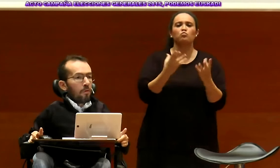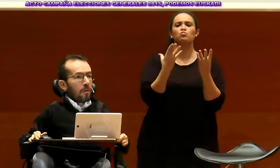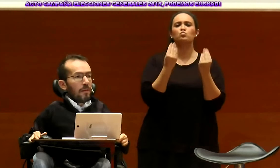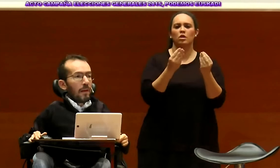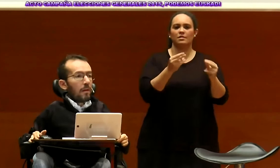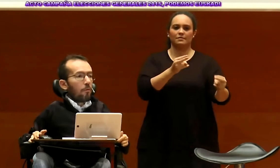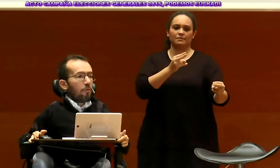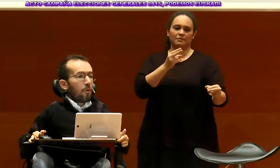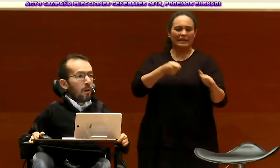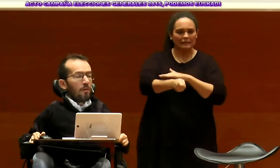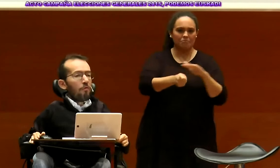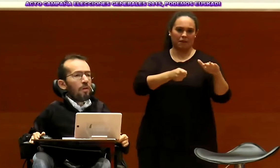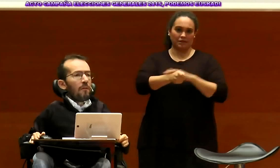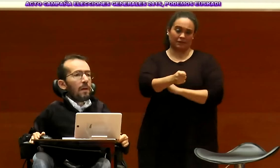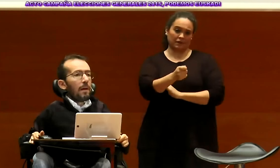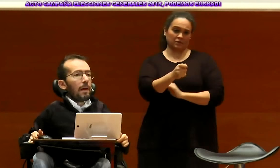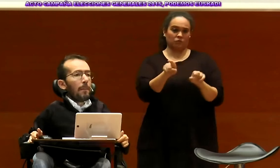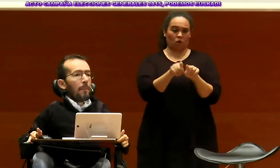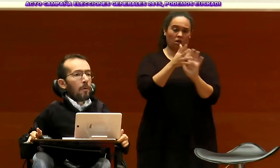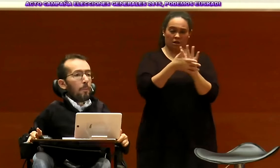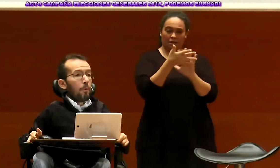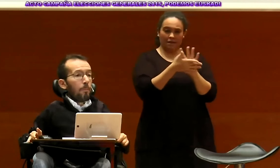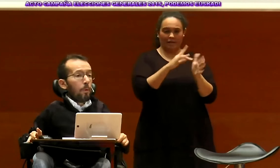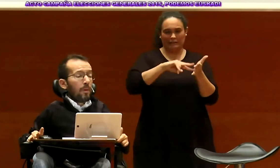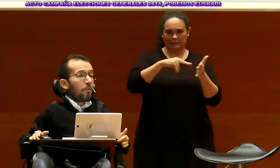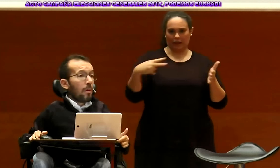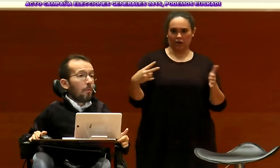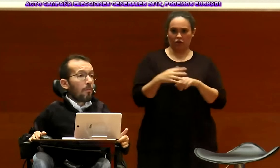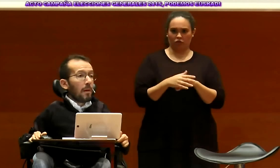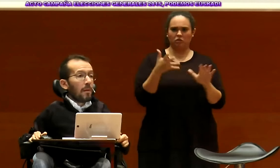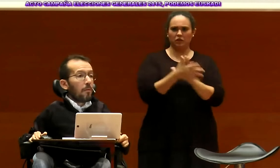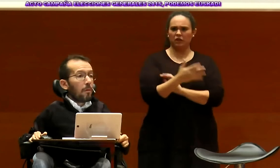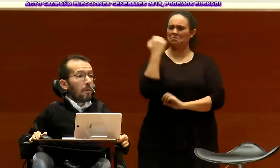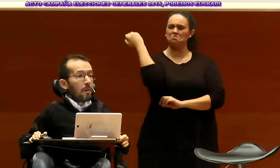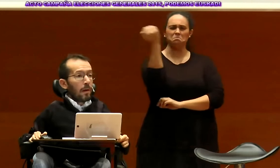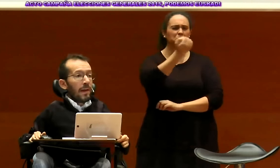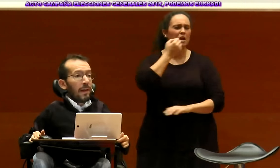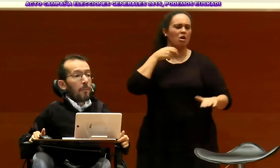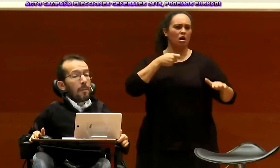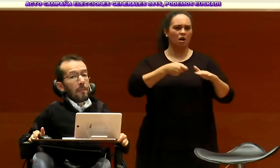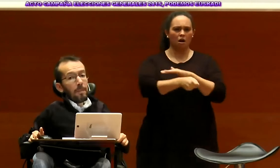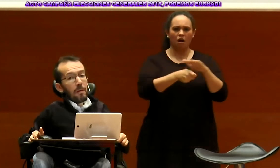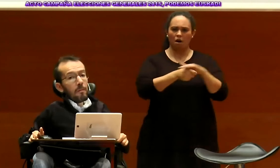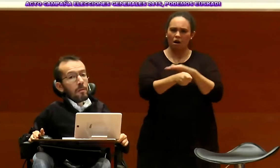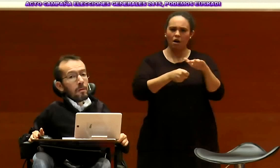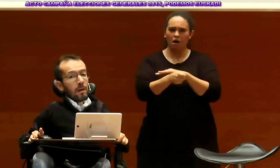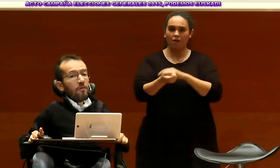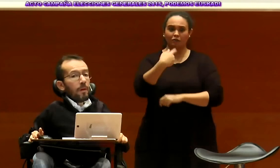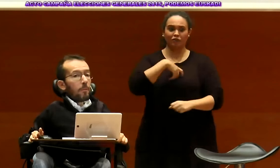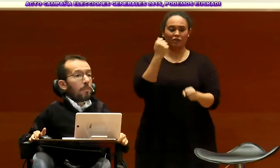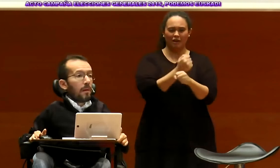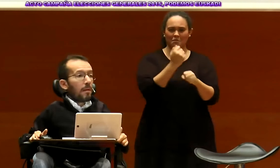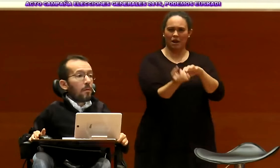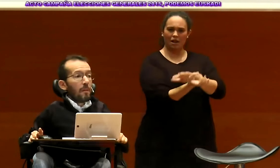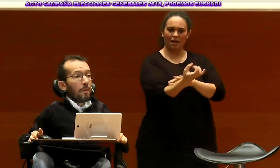argot técnico. Eso significa que por millón de euros invertido generamos más empleo que si